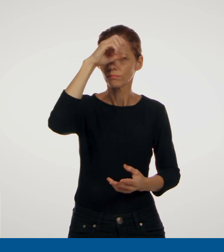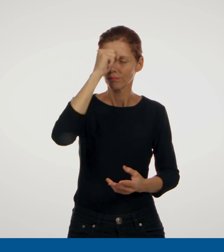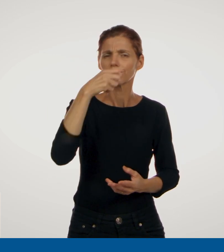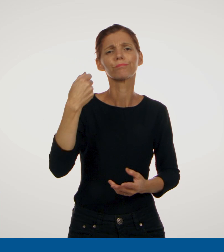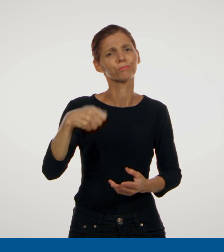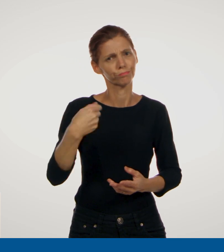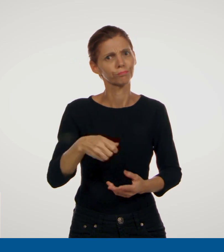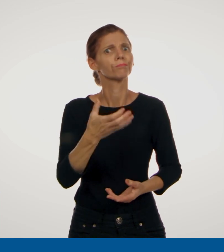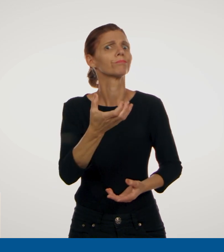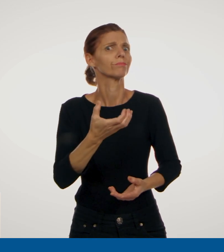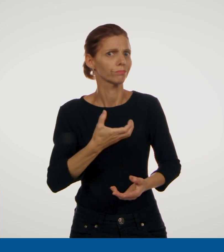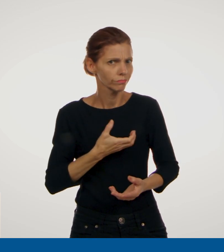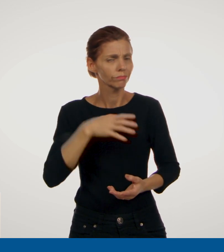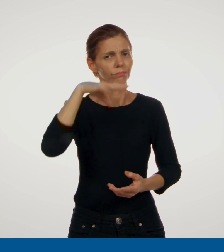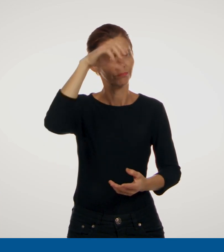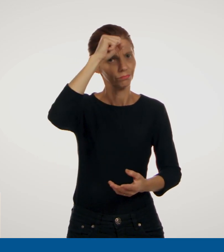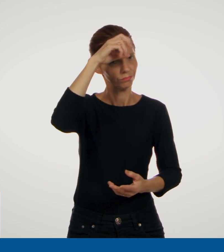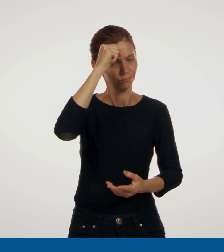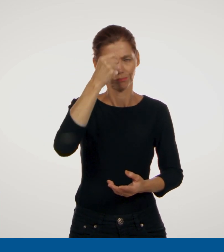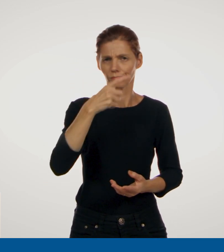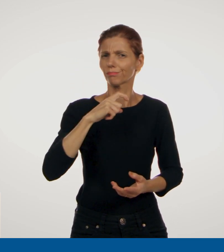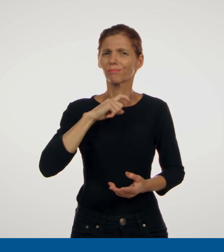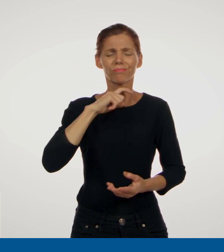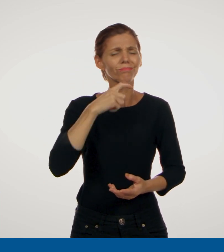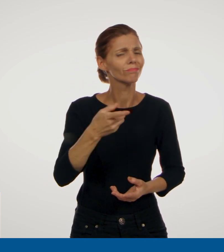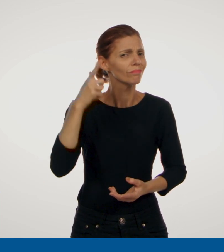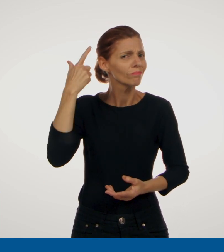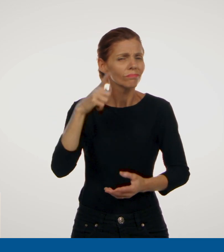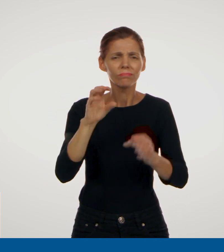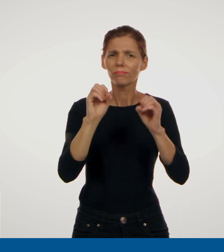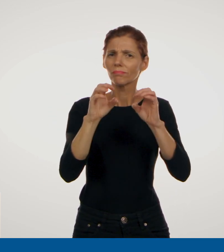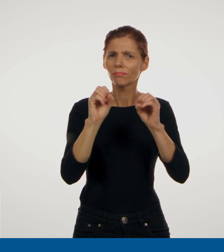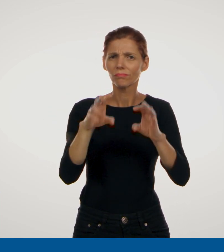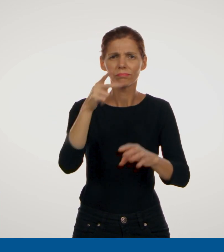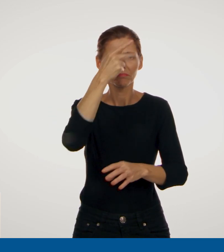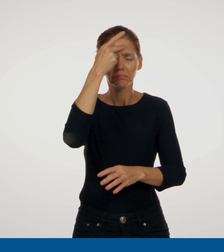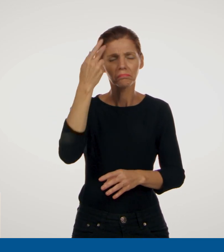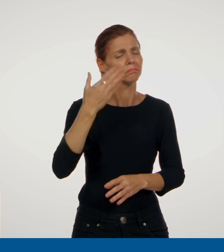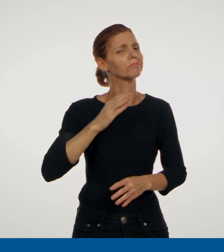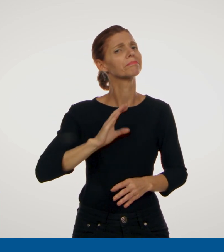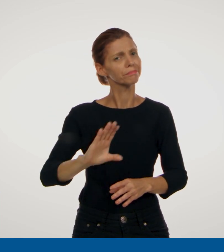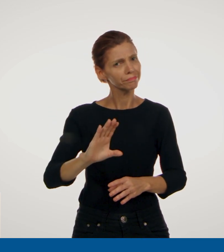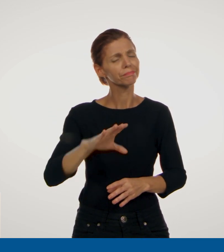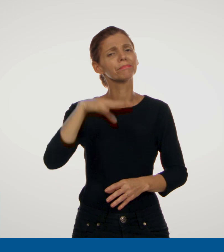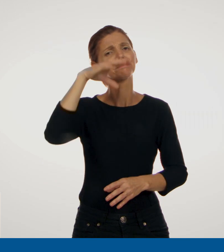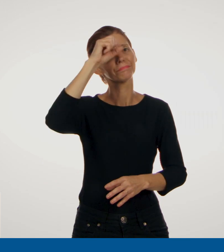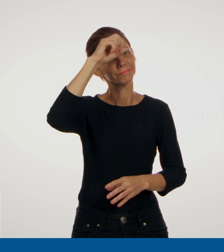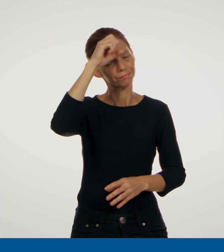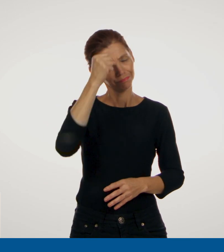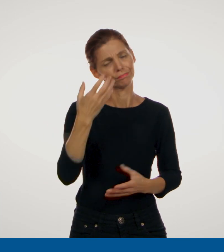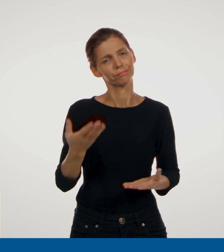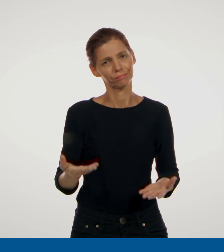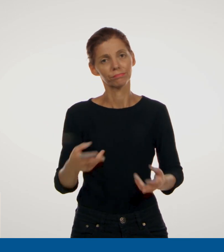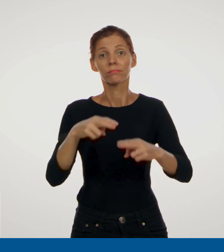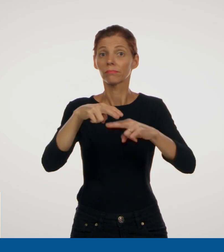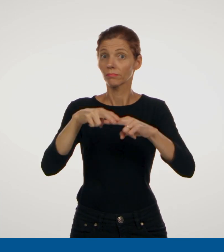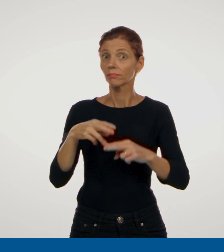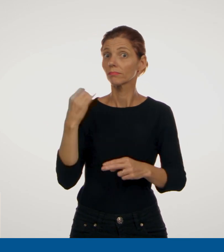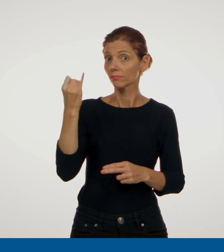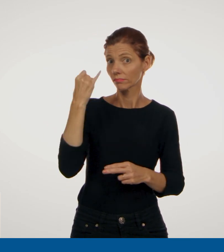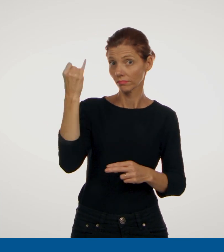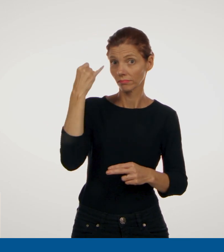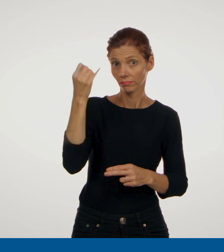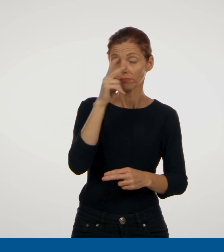é necessário que queira aprender. Ninguém consegue ensinar nada a uma pessoa que não quer aprender. Por isso, é